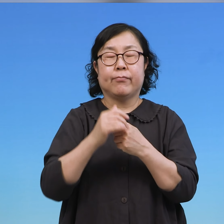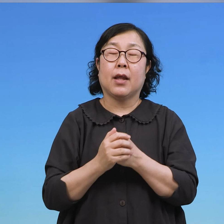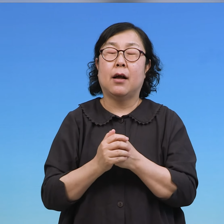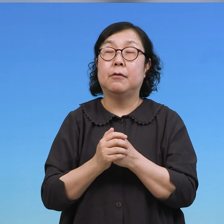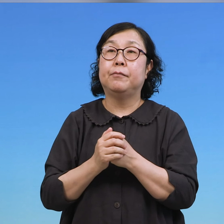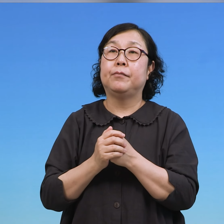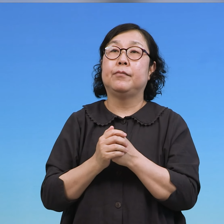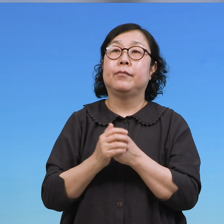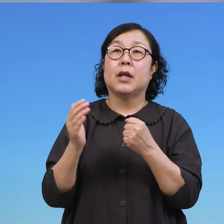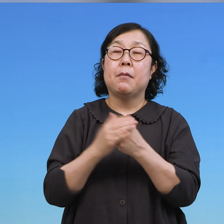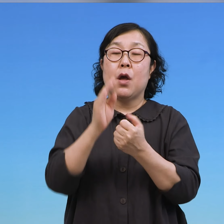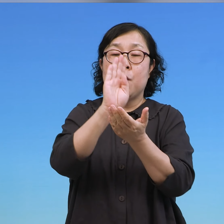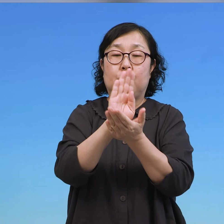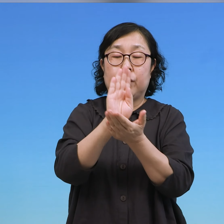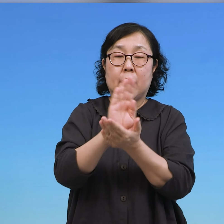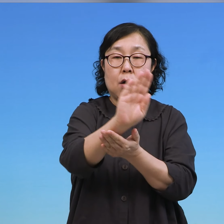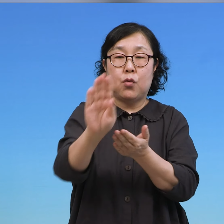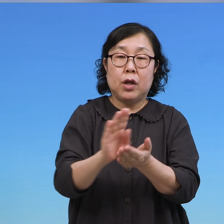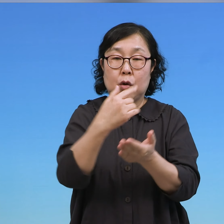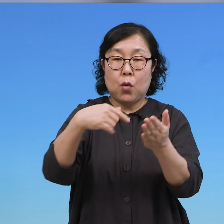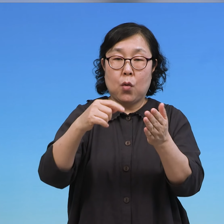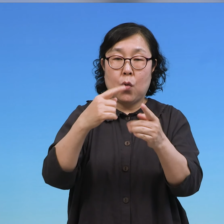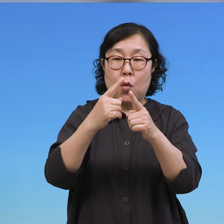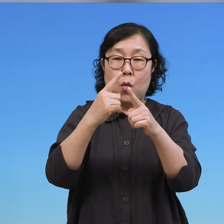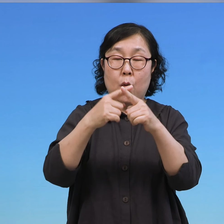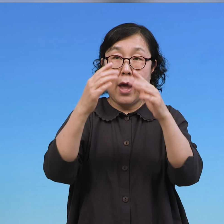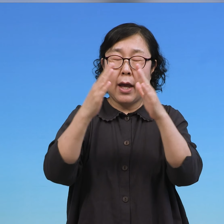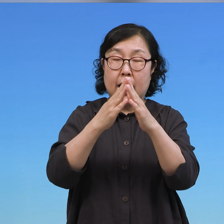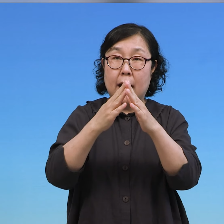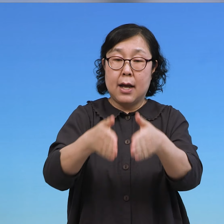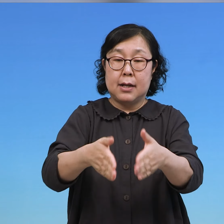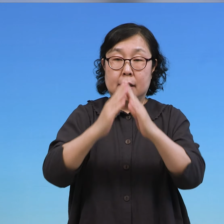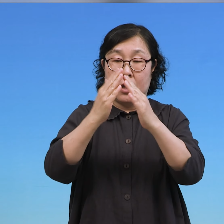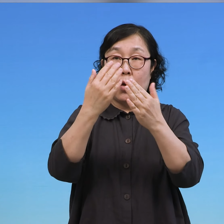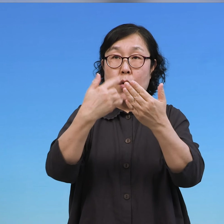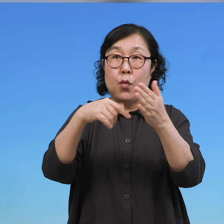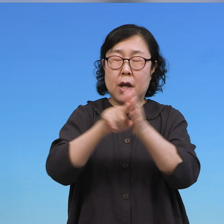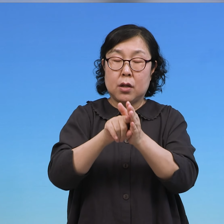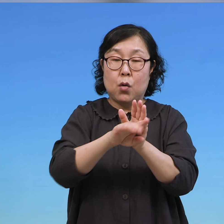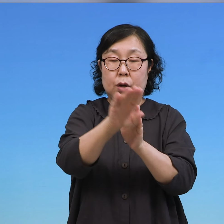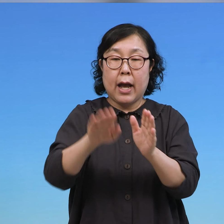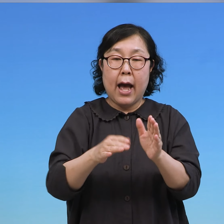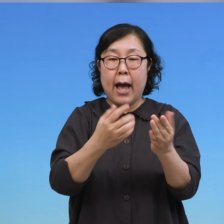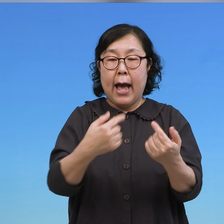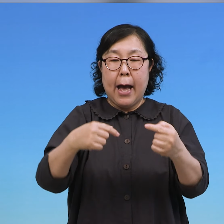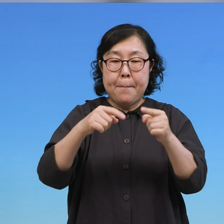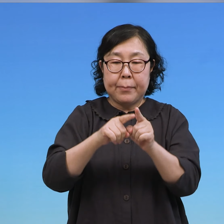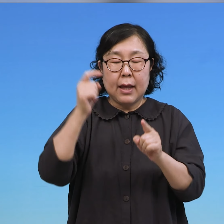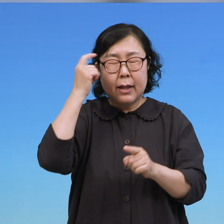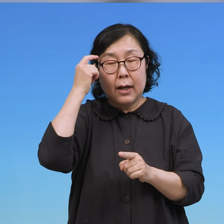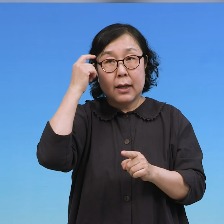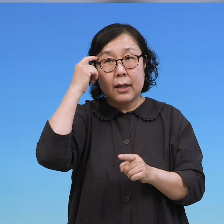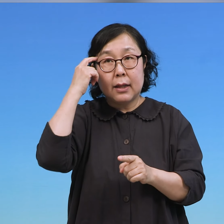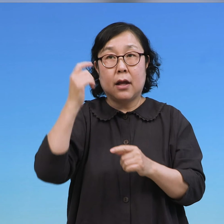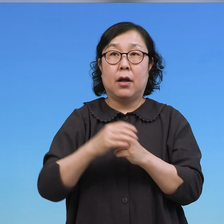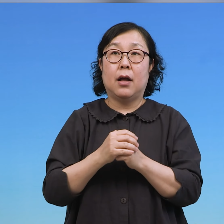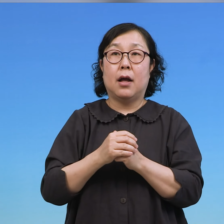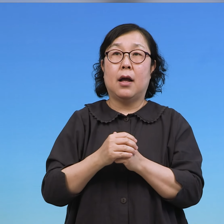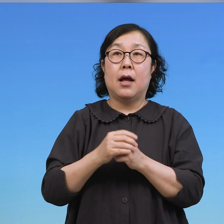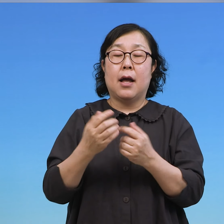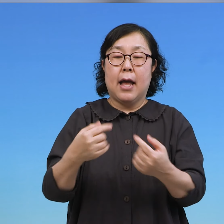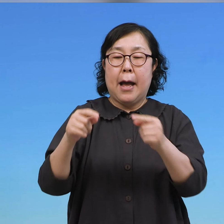이런 점에서 저는 분당 우리 교회가 개척되고 난 이후로 우리 모두가 함께 구호처럼 외쳤던 우리 교회 앞에 항상